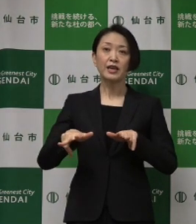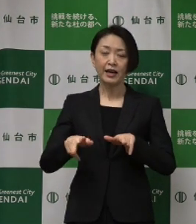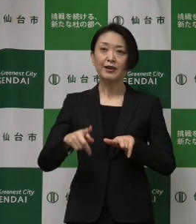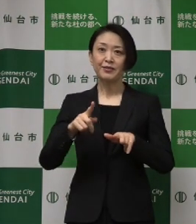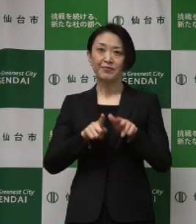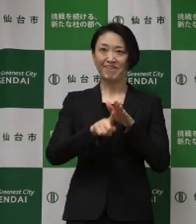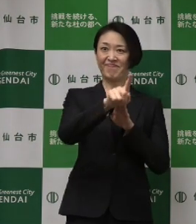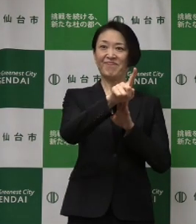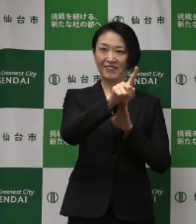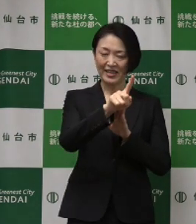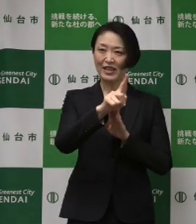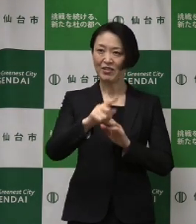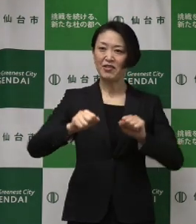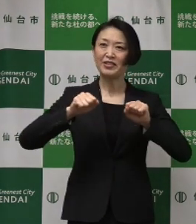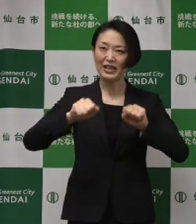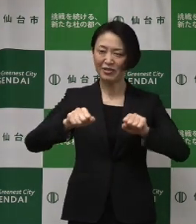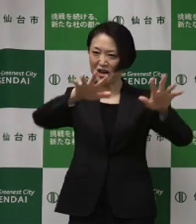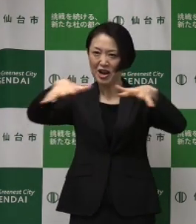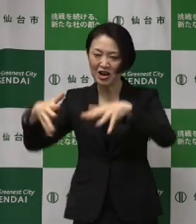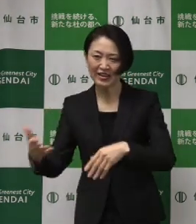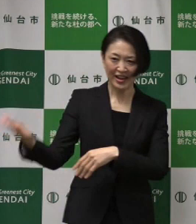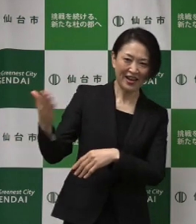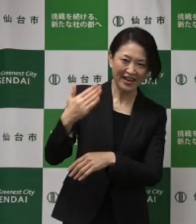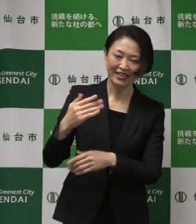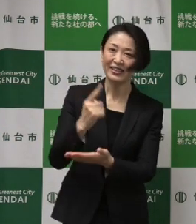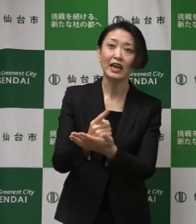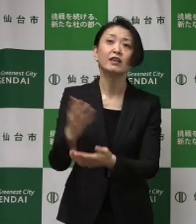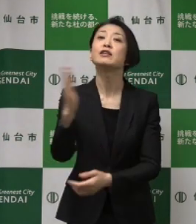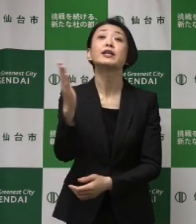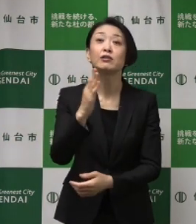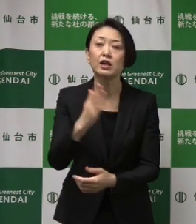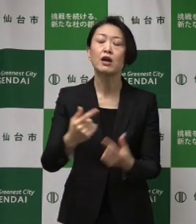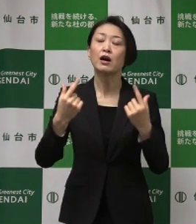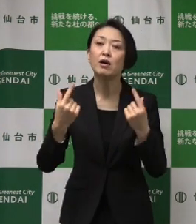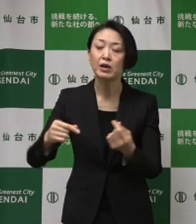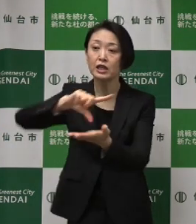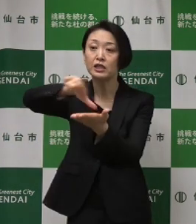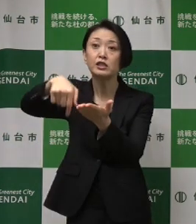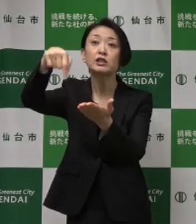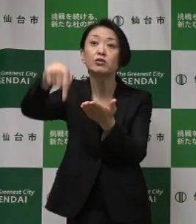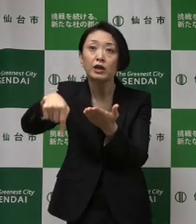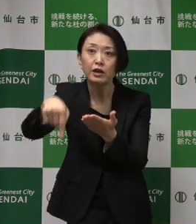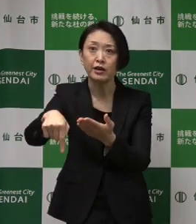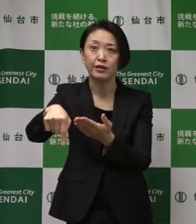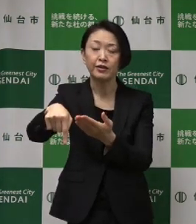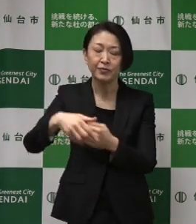ってこういうことをやっていきますというだけでなくってですね、地域の中からこういうふうな形